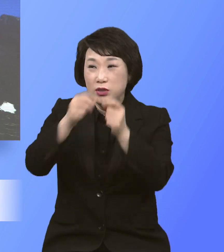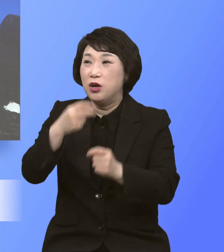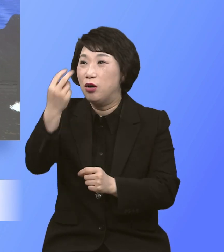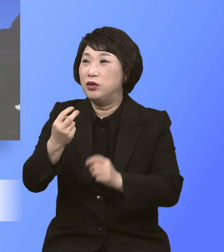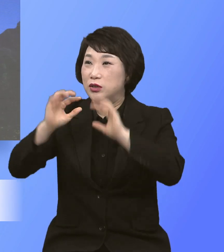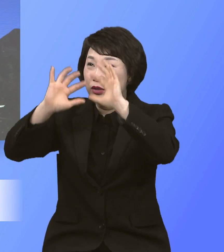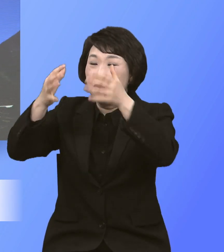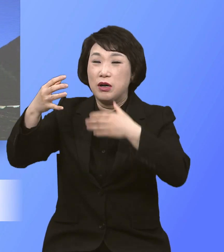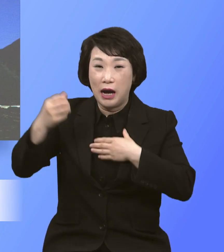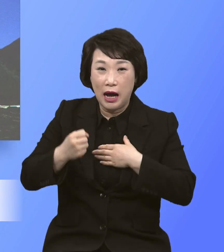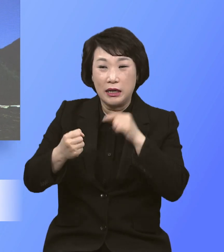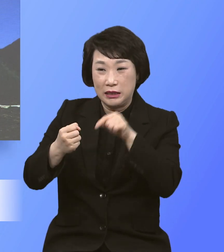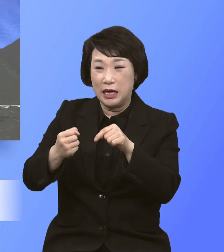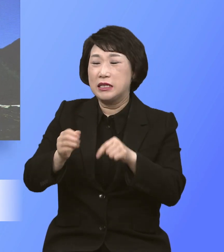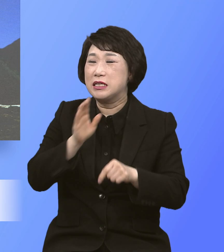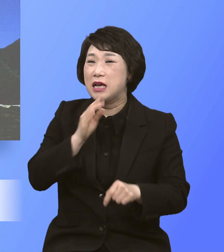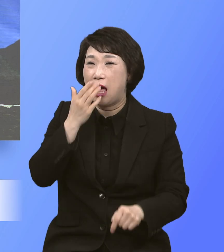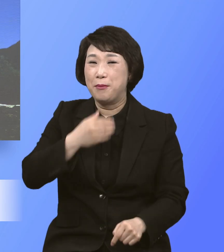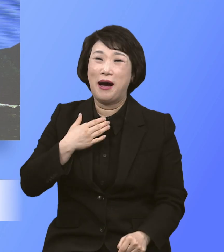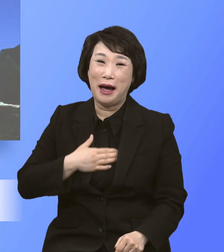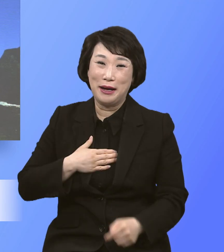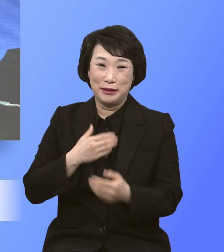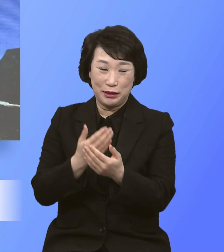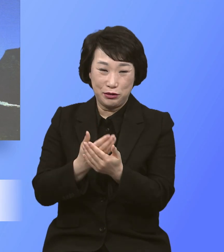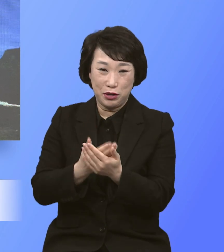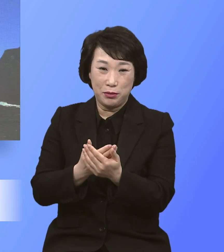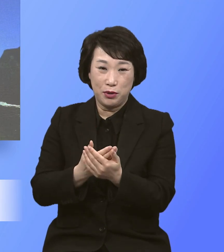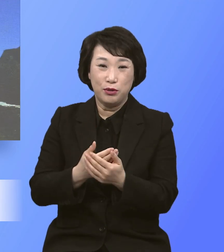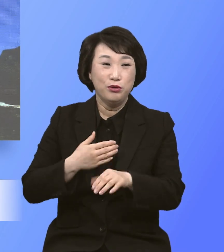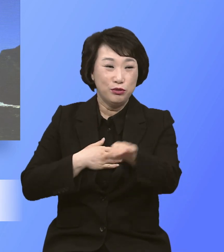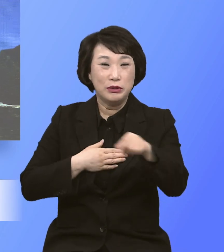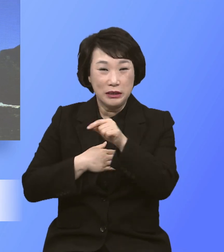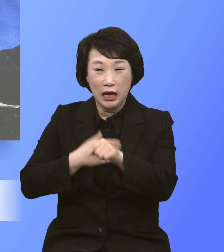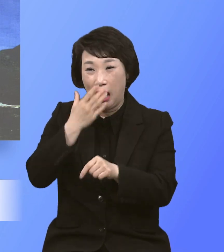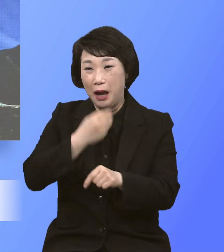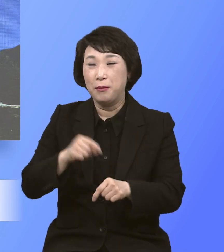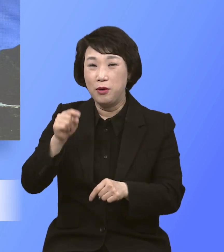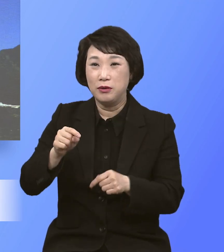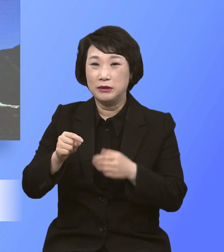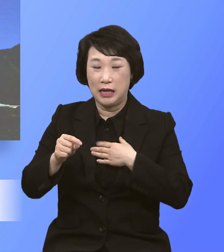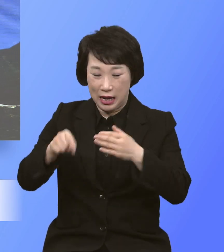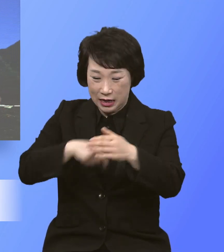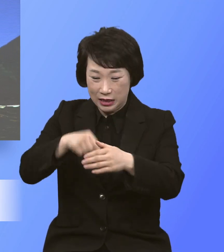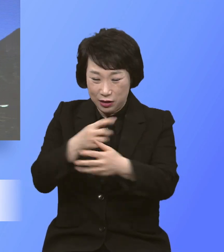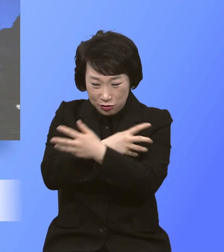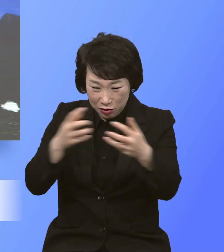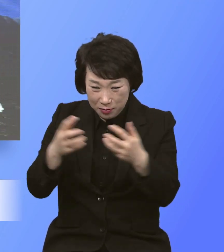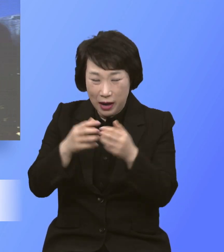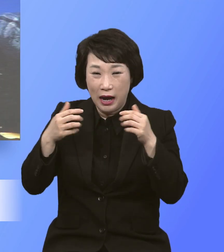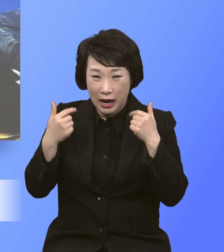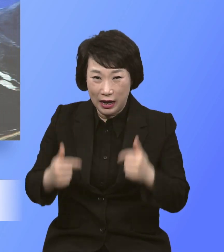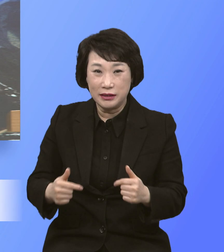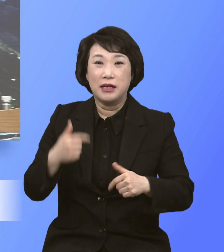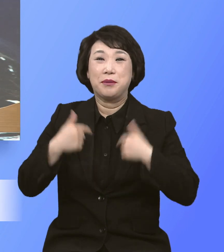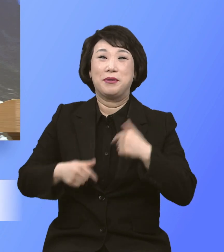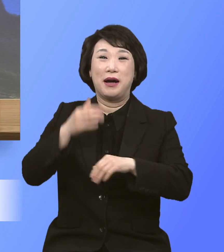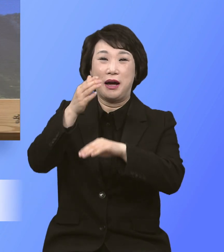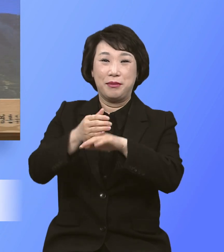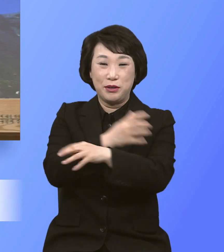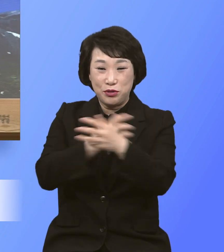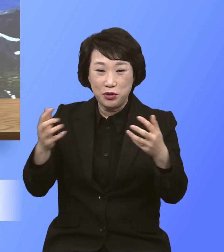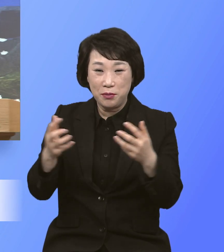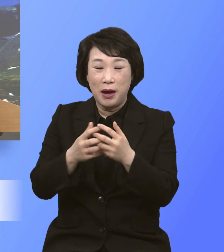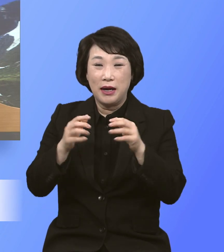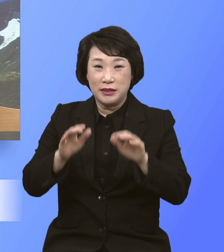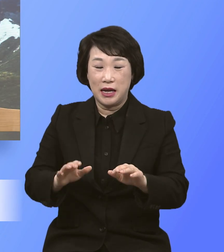영생과 천국을 가진 것이 행복임을 알게 하시고, 우리는 행복에 대한 떼속에 꽉 차서 항상 기쁨과 감사가